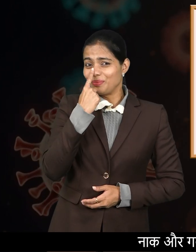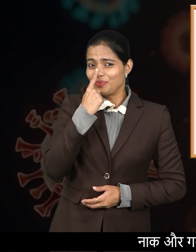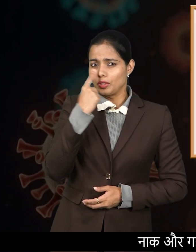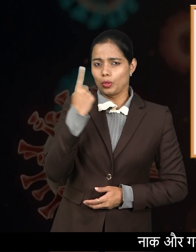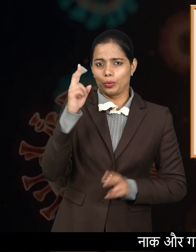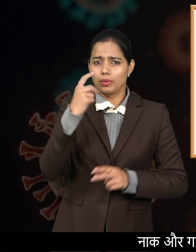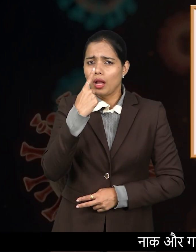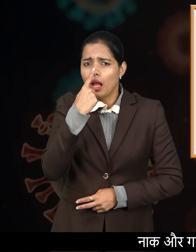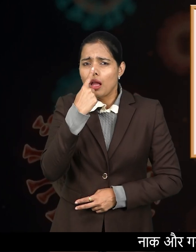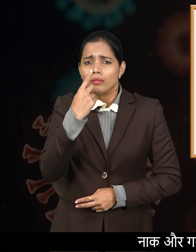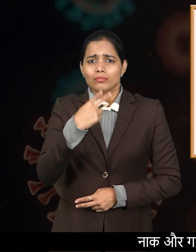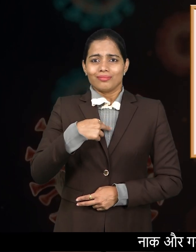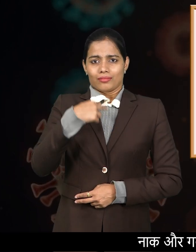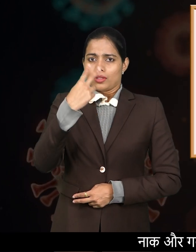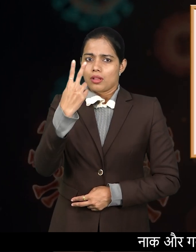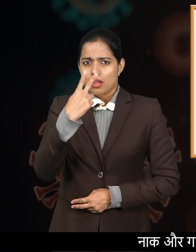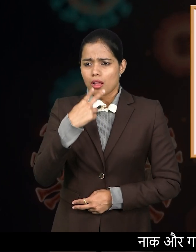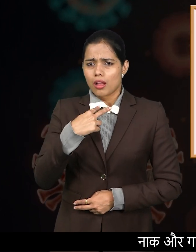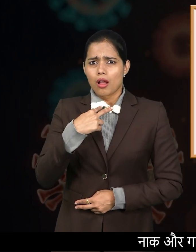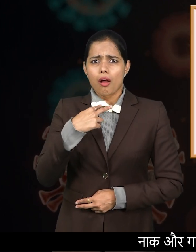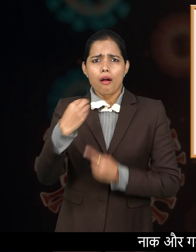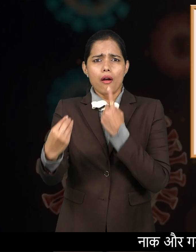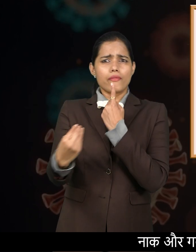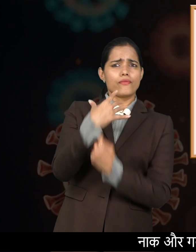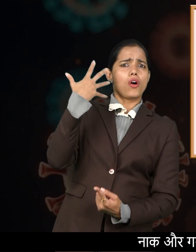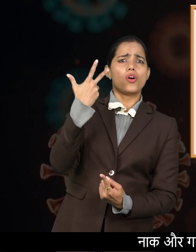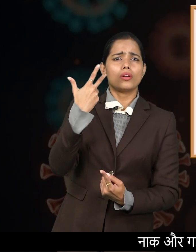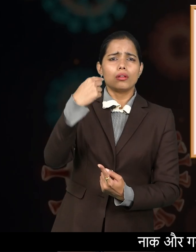नाक और गला ऊपरी श्वसन तंत्र प्रभावित होते हैं।